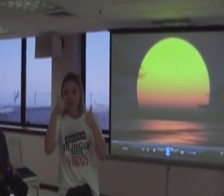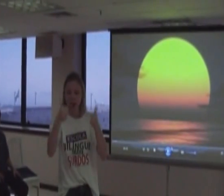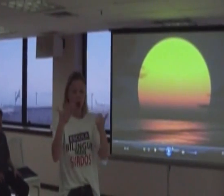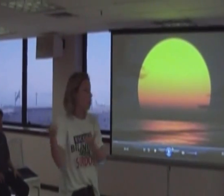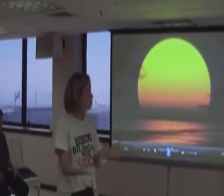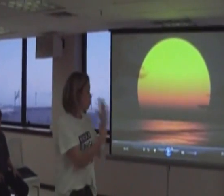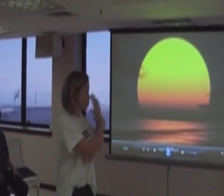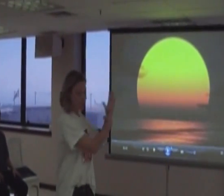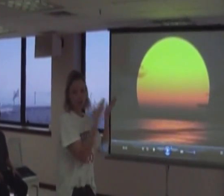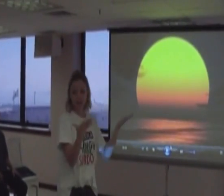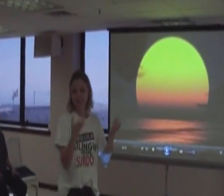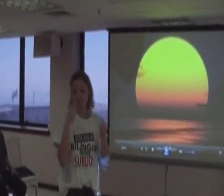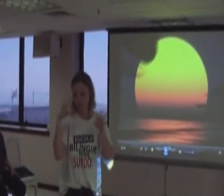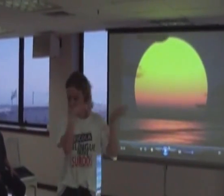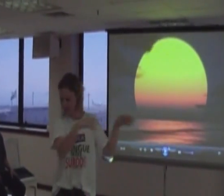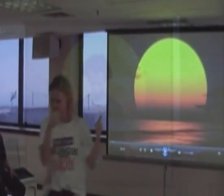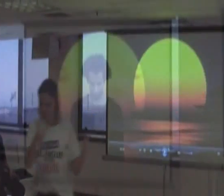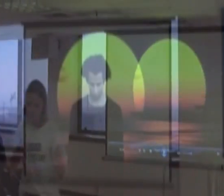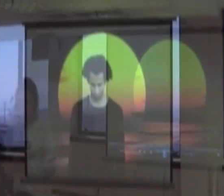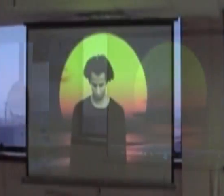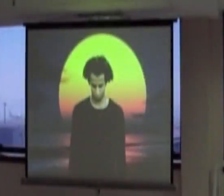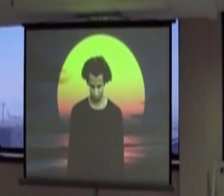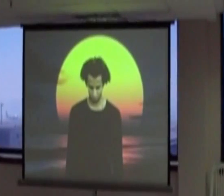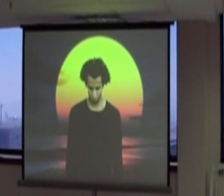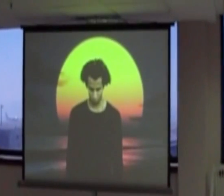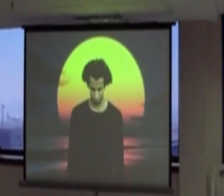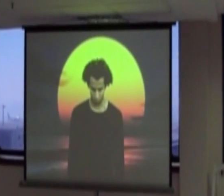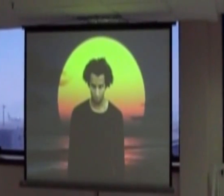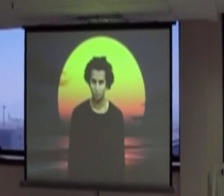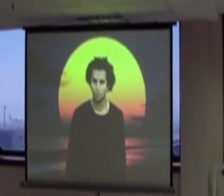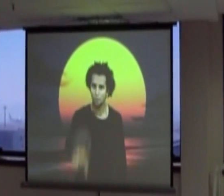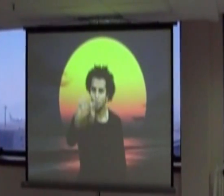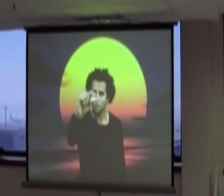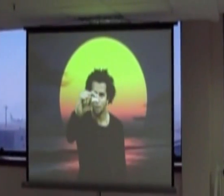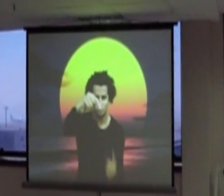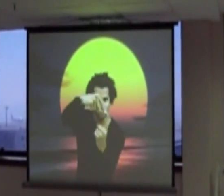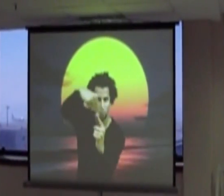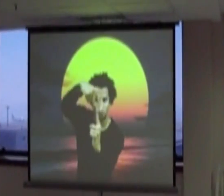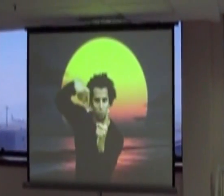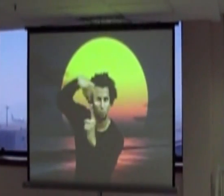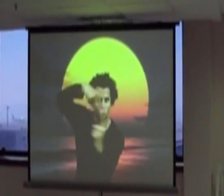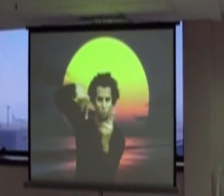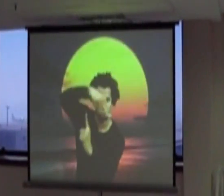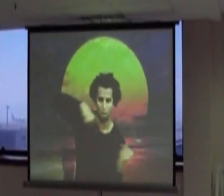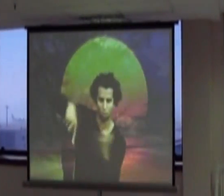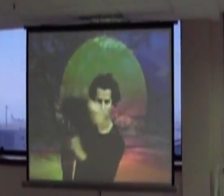a tradução, não vai ter como fazer uma tradução com um rapaz de camisa preta e calça jeans que começa a fazer uma coisinha muito simples.